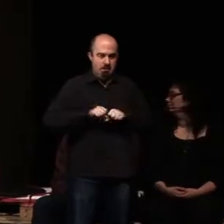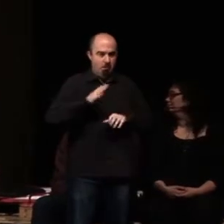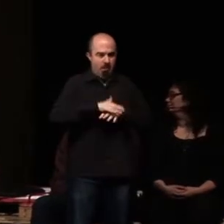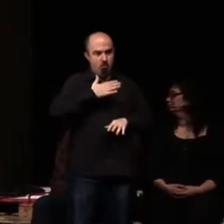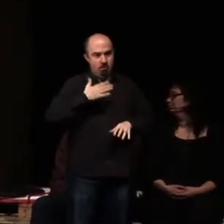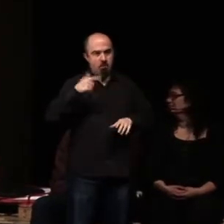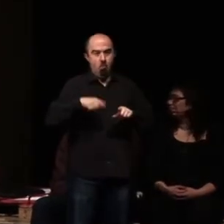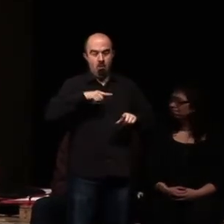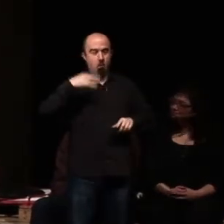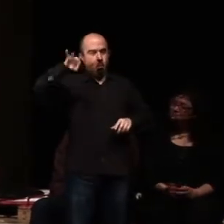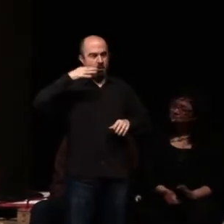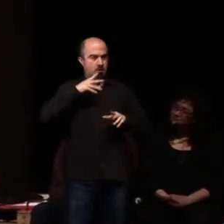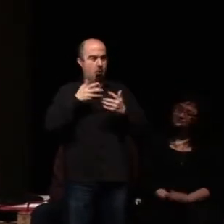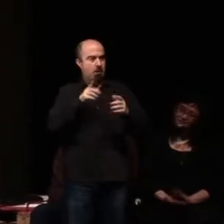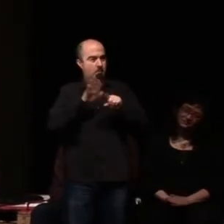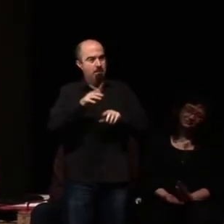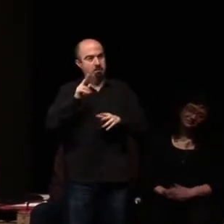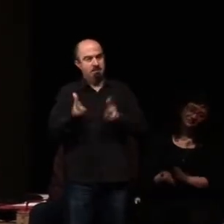bolivarians d'Europa.